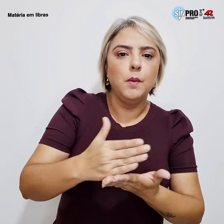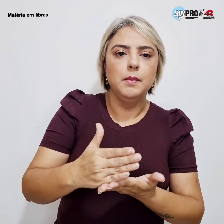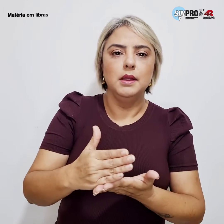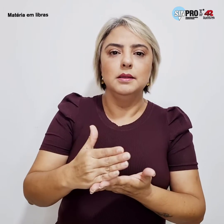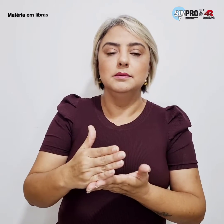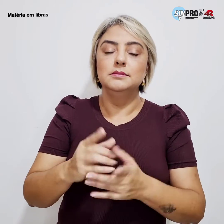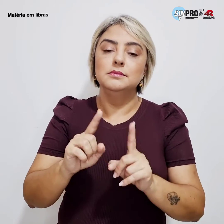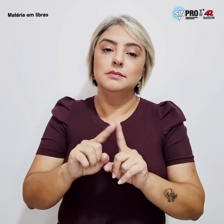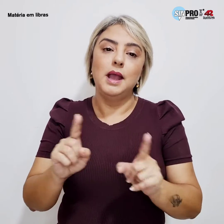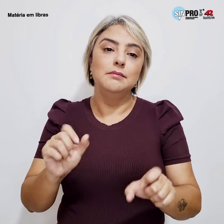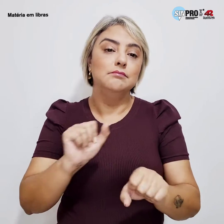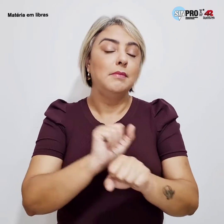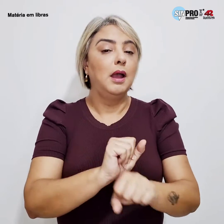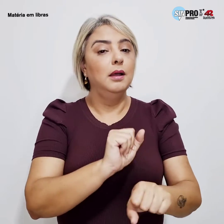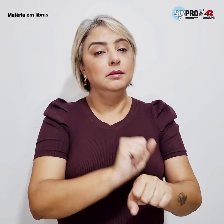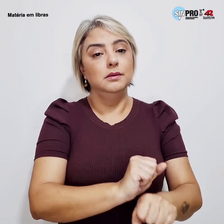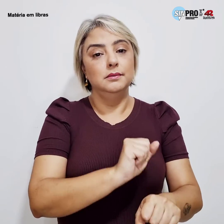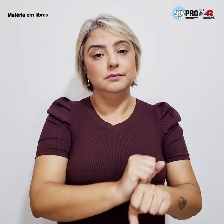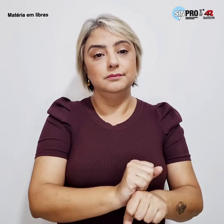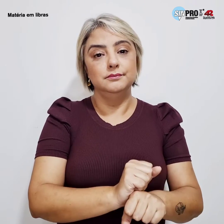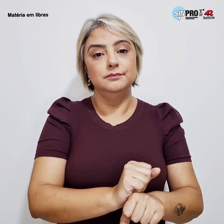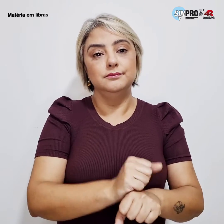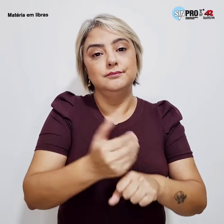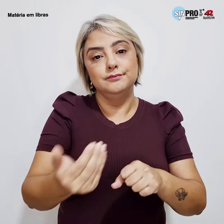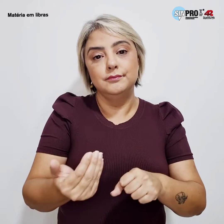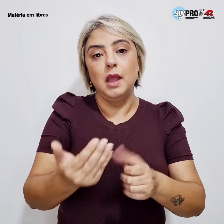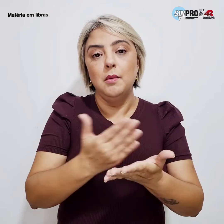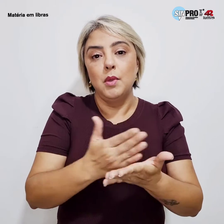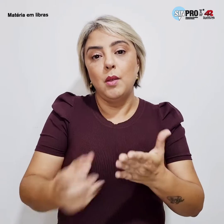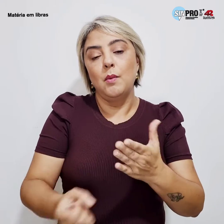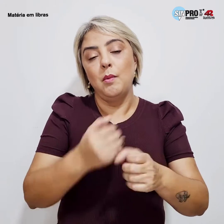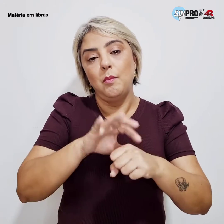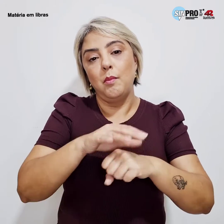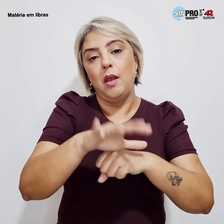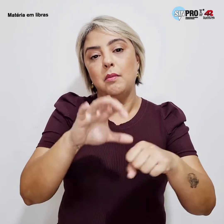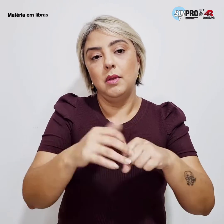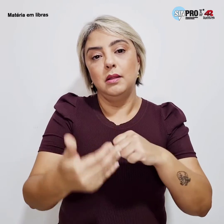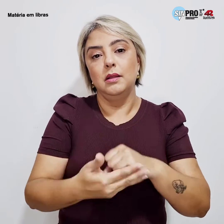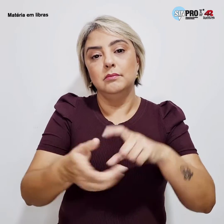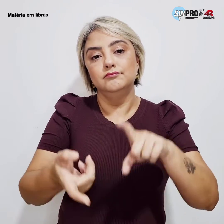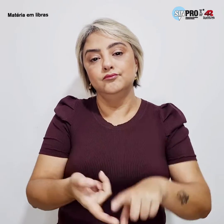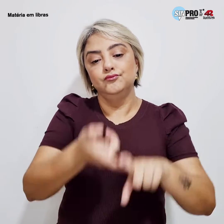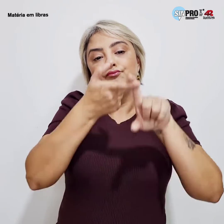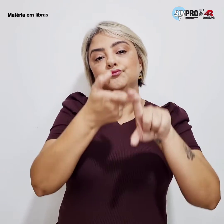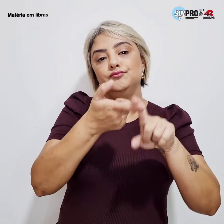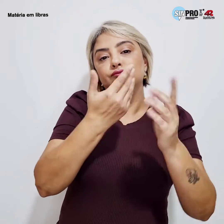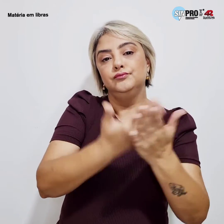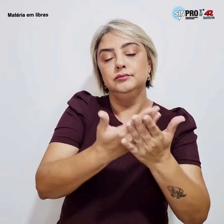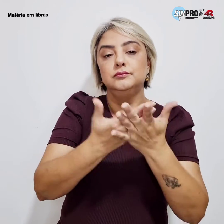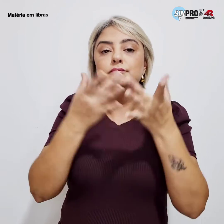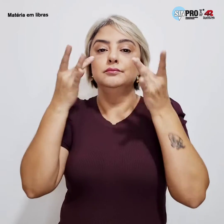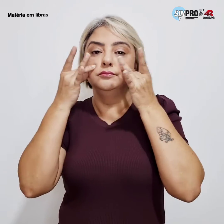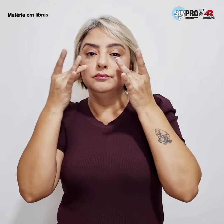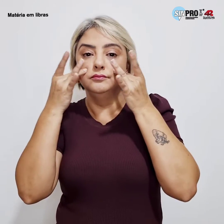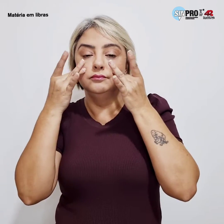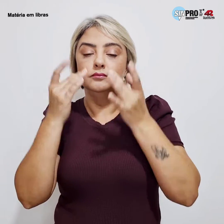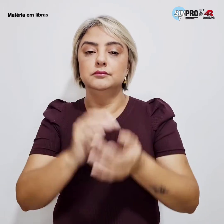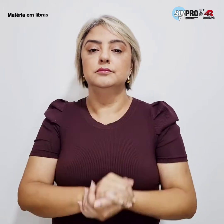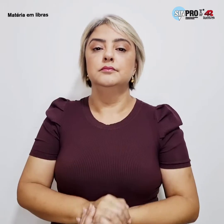mas foram interrompidas pelo início da pandemia e a suspensão das aulas presenciais.